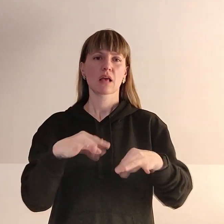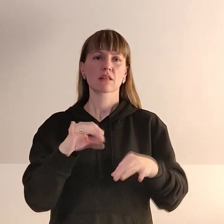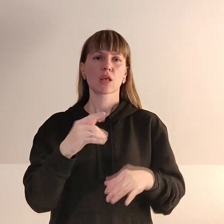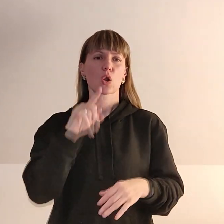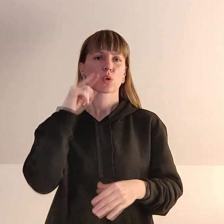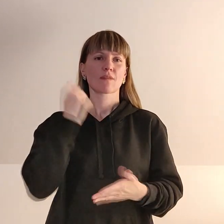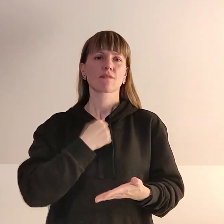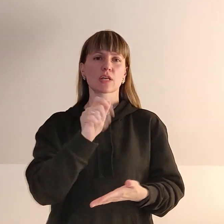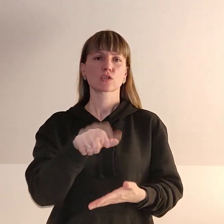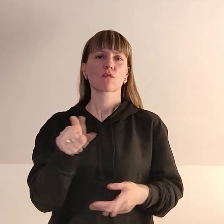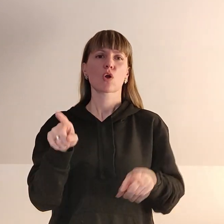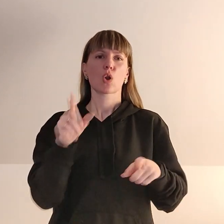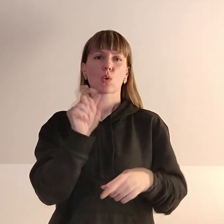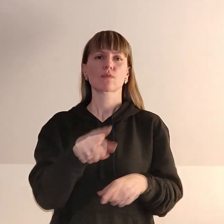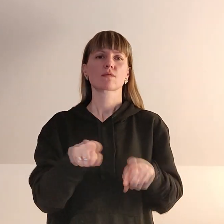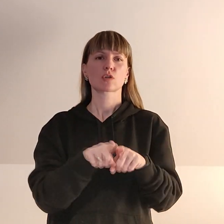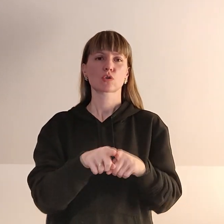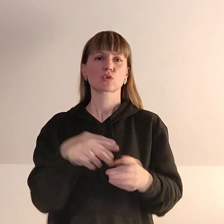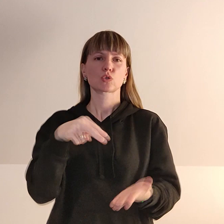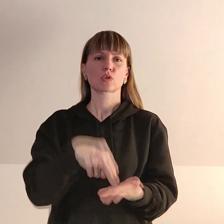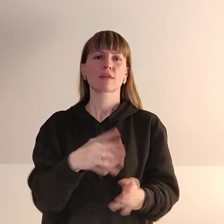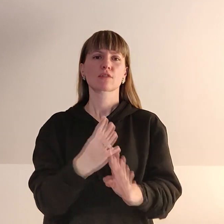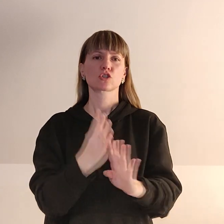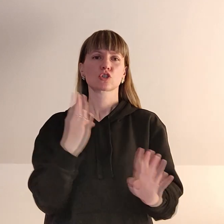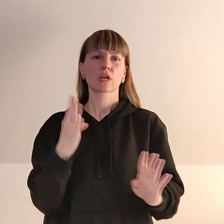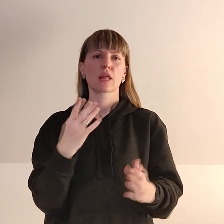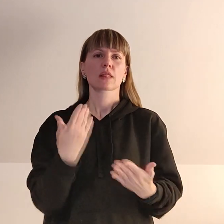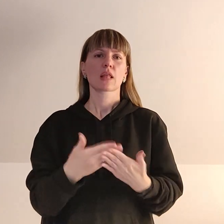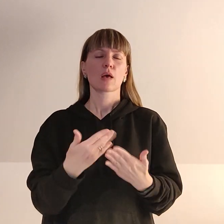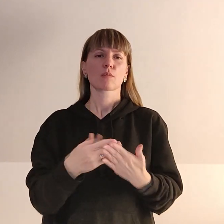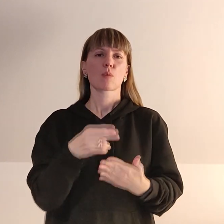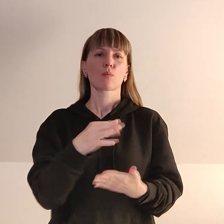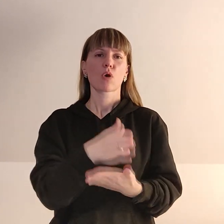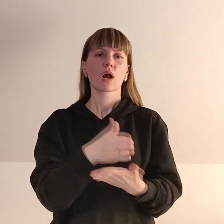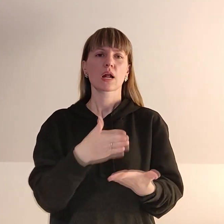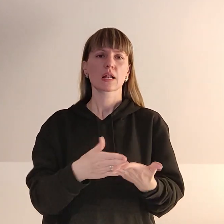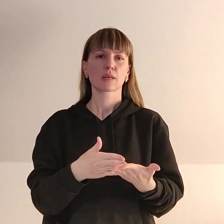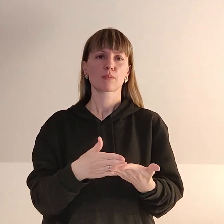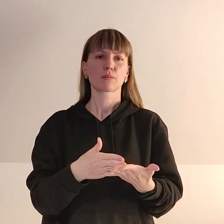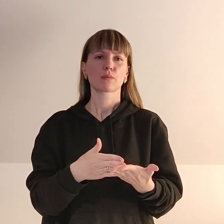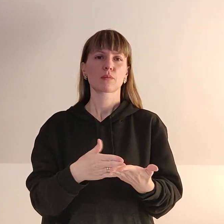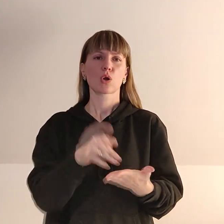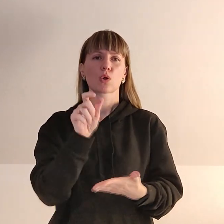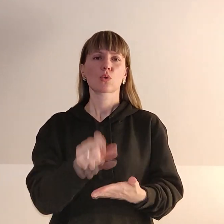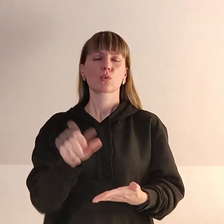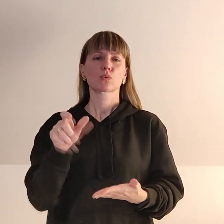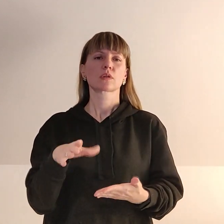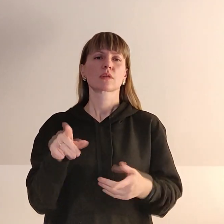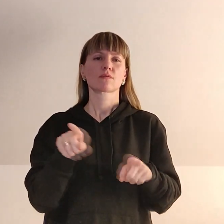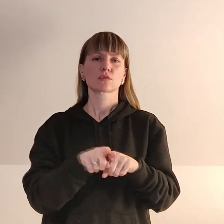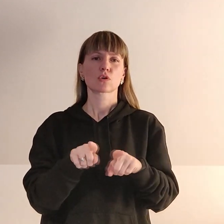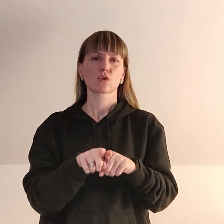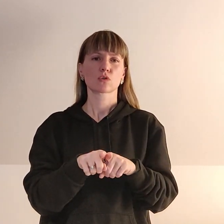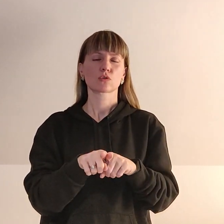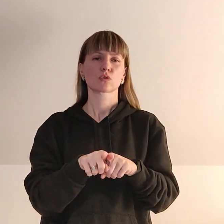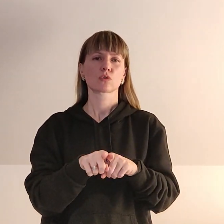військові, люди все одно стоять у чергах, наприклад, по хліб той же, так. Люди все одно заряджали, наприклад, коли не